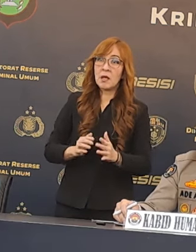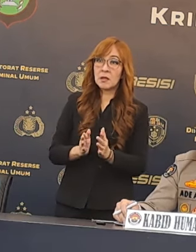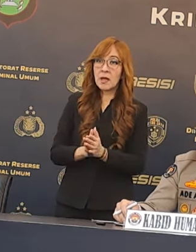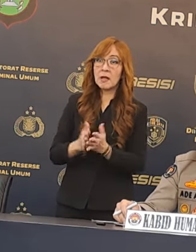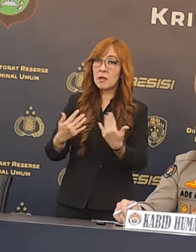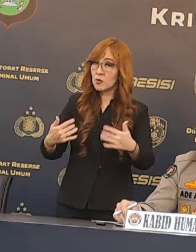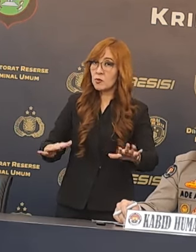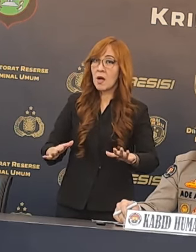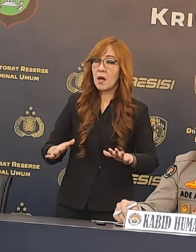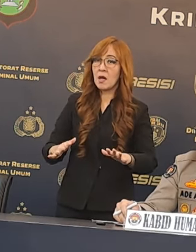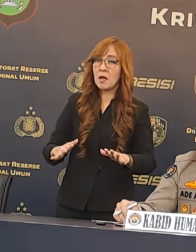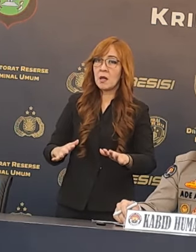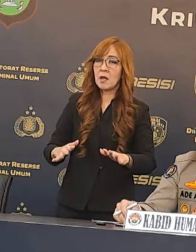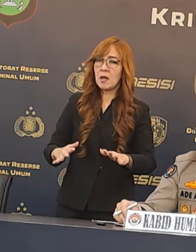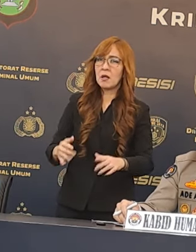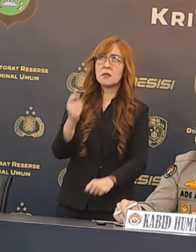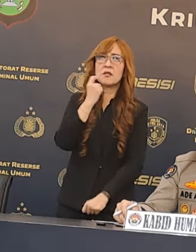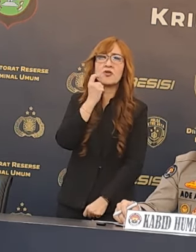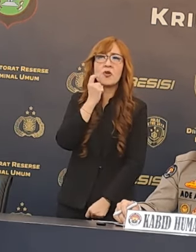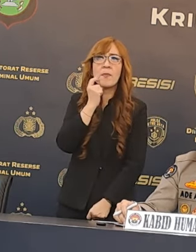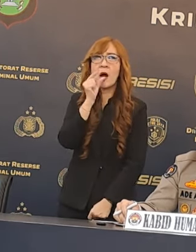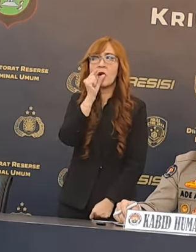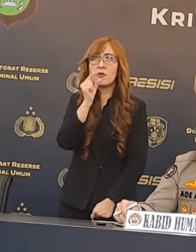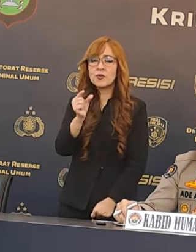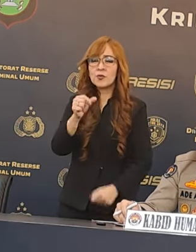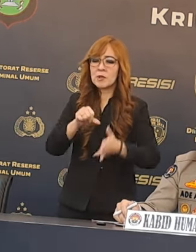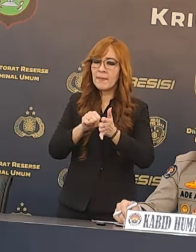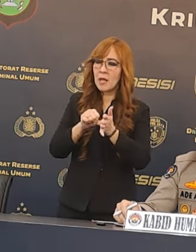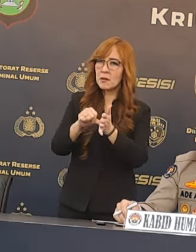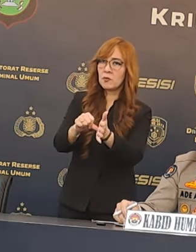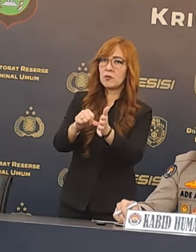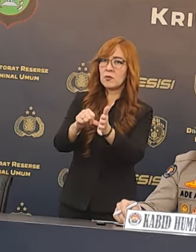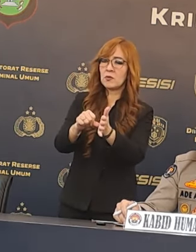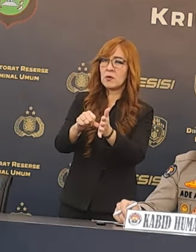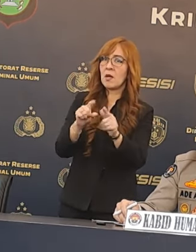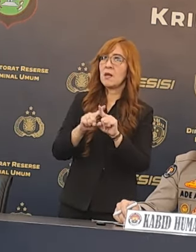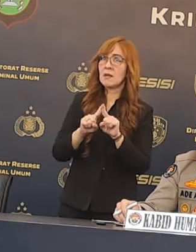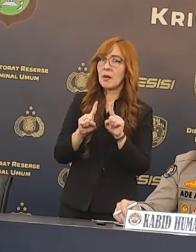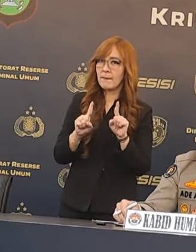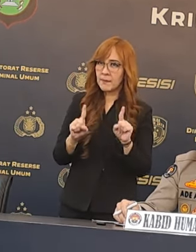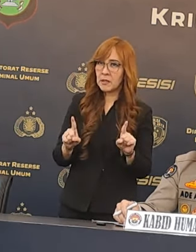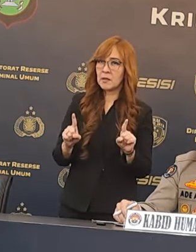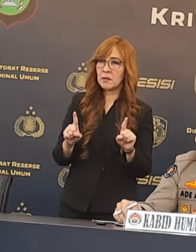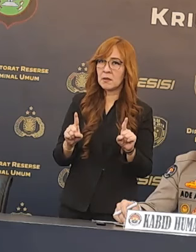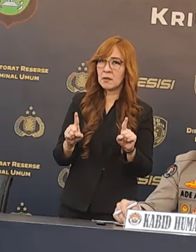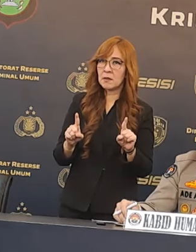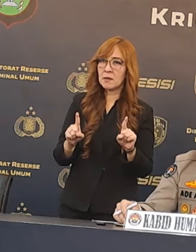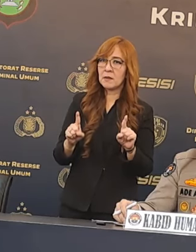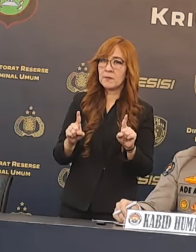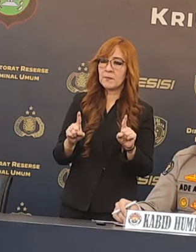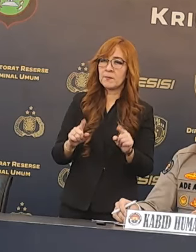dan setelah itu dicoba untuk diberikan pertolongan. Namun